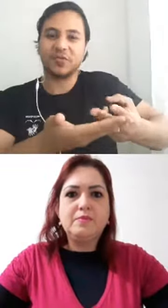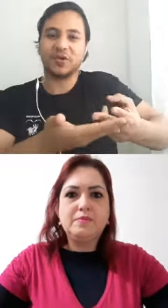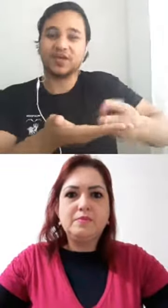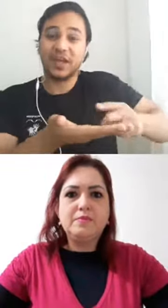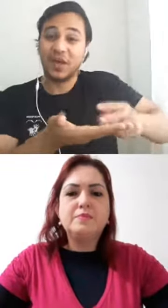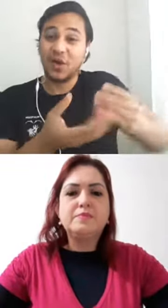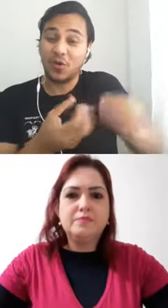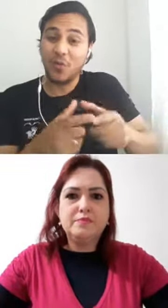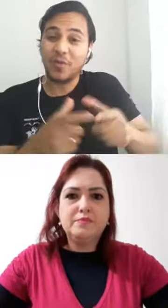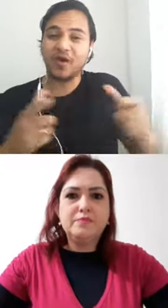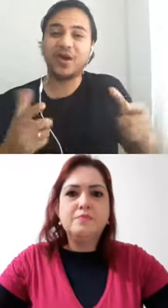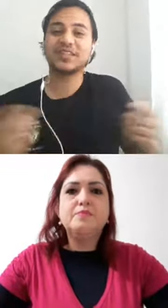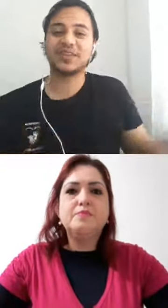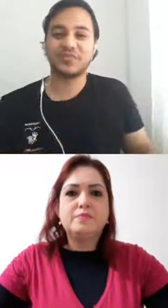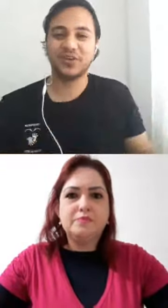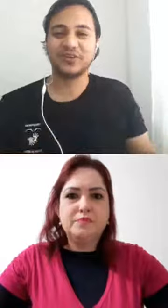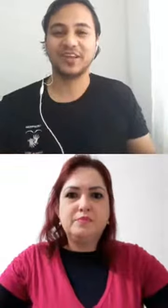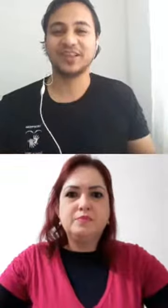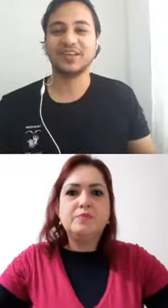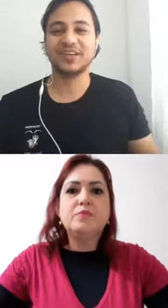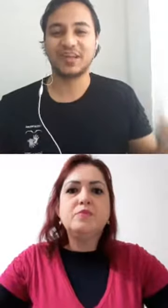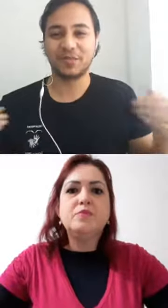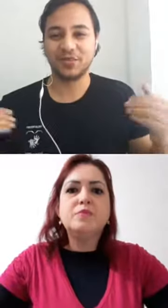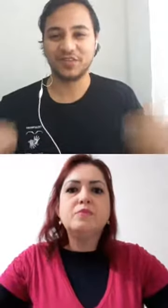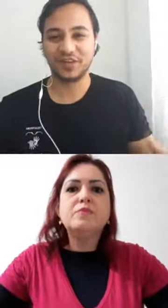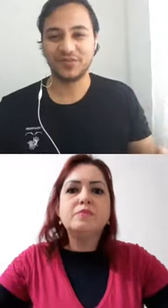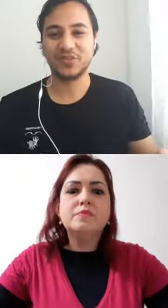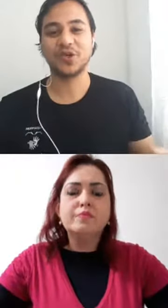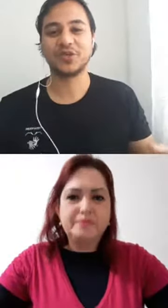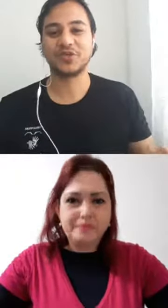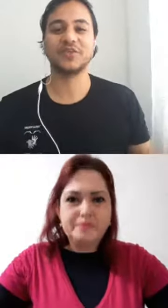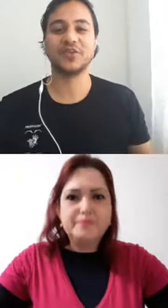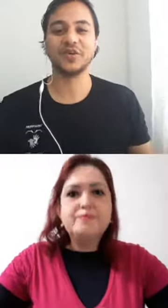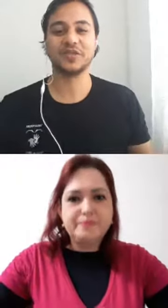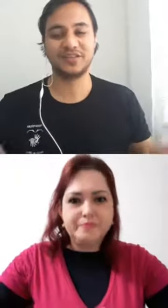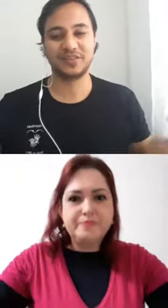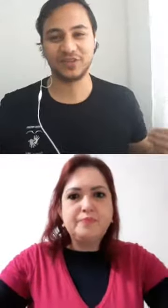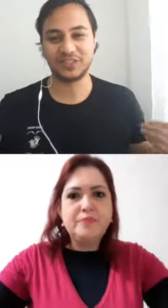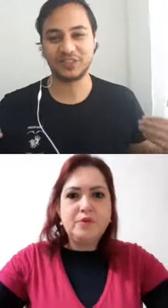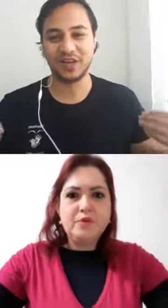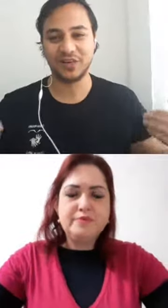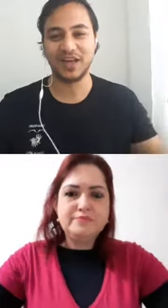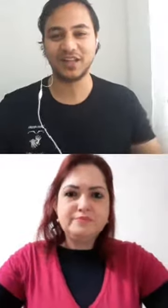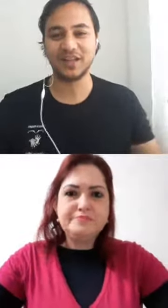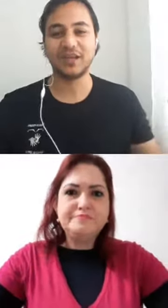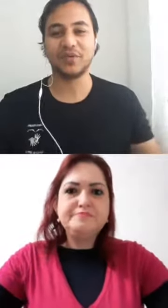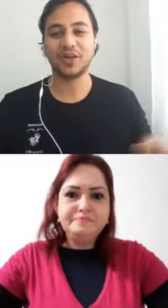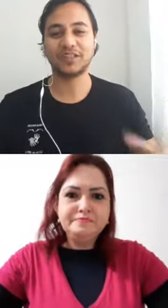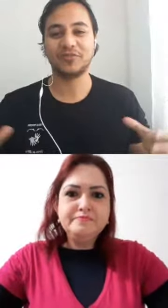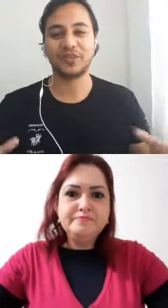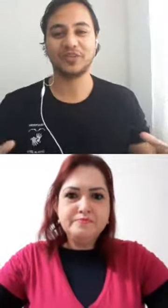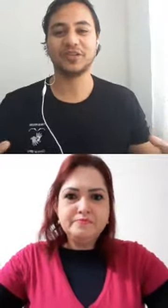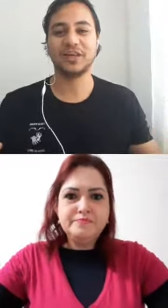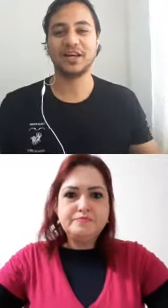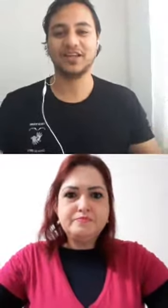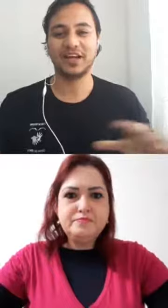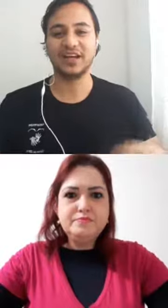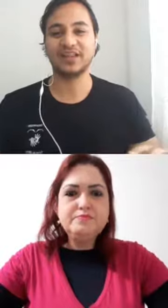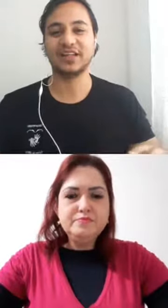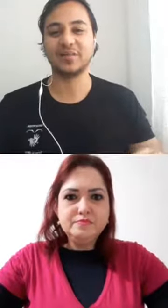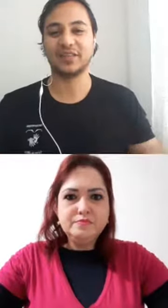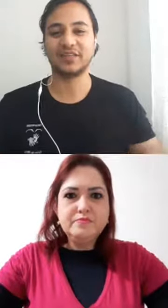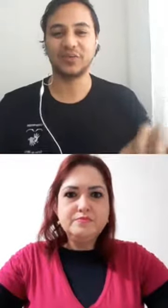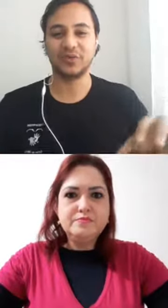Então eu perguntei, qual o maior desafio, né, na profissão, hoje, que você vê hoje, desde toda essa sua caminhada, maior desafio na área